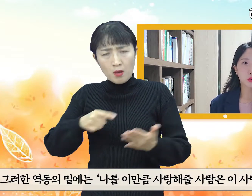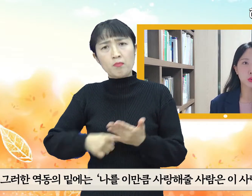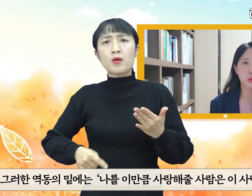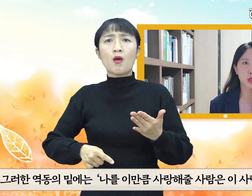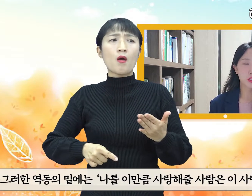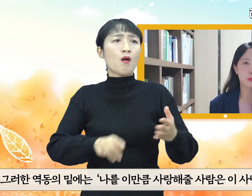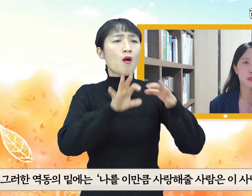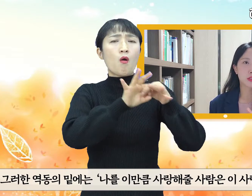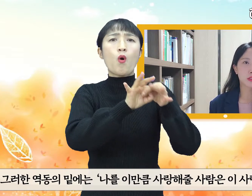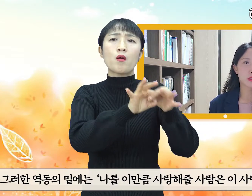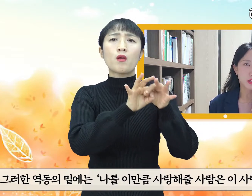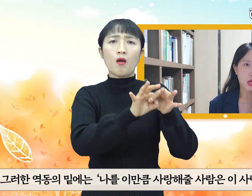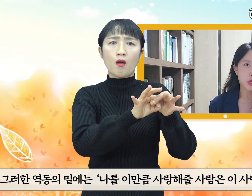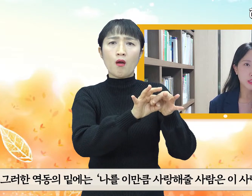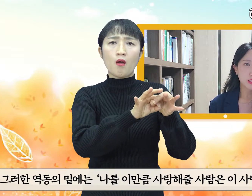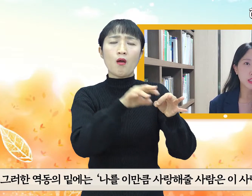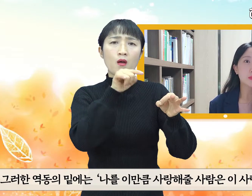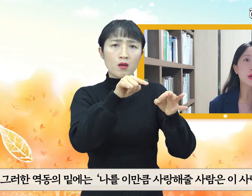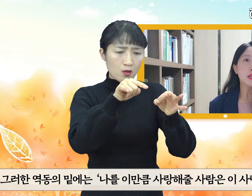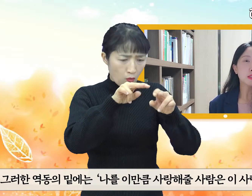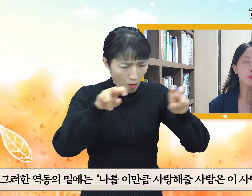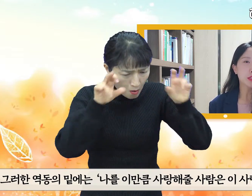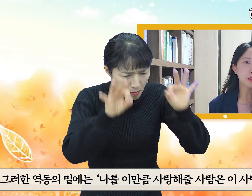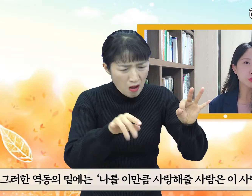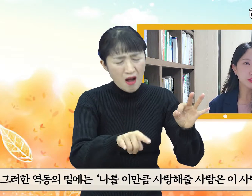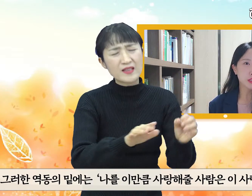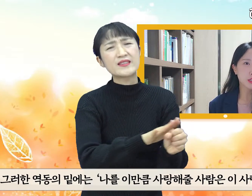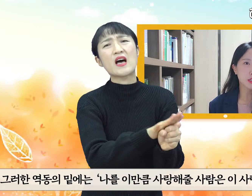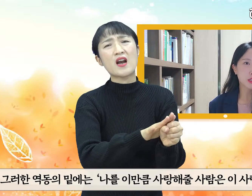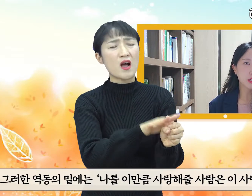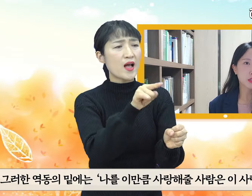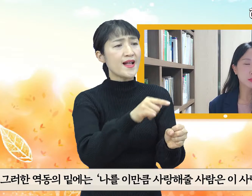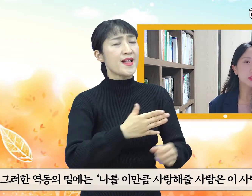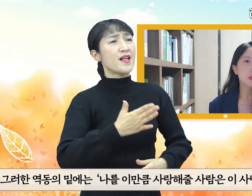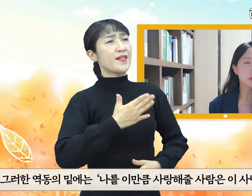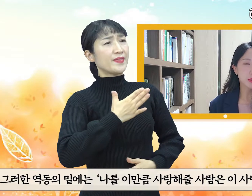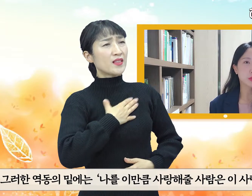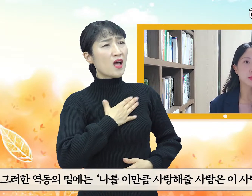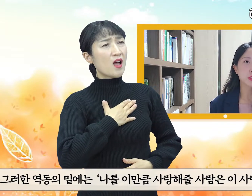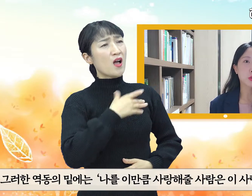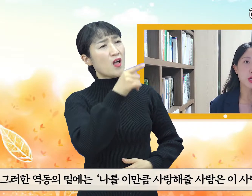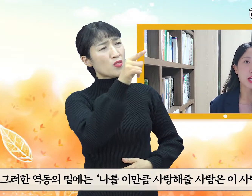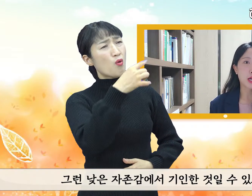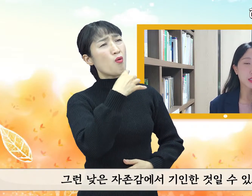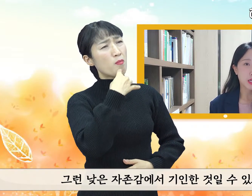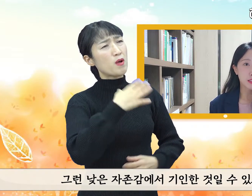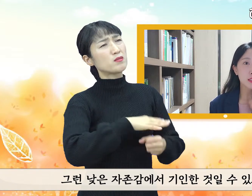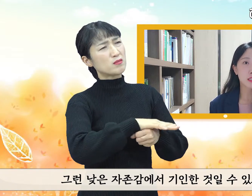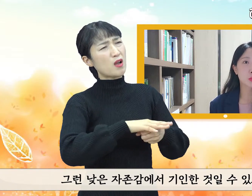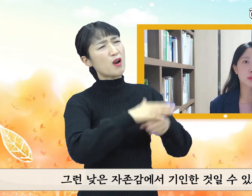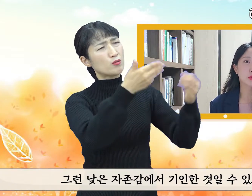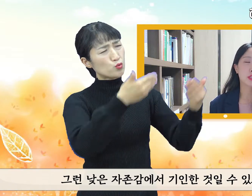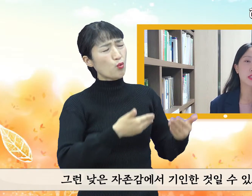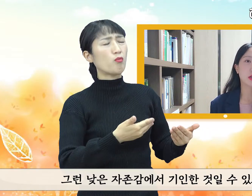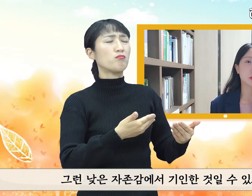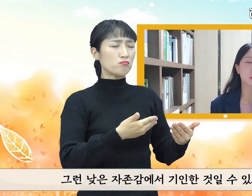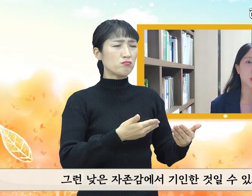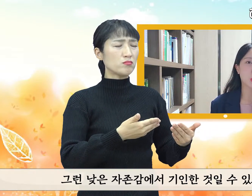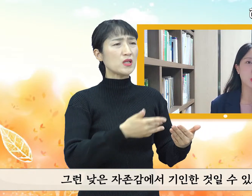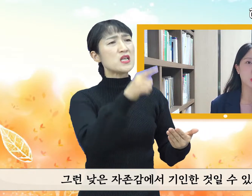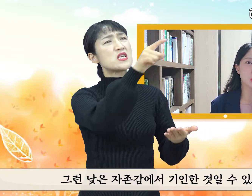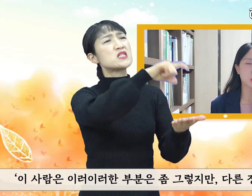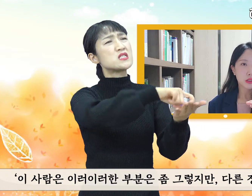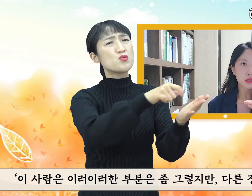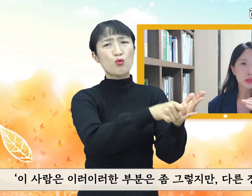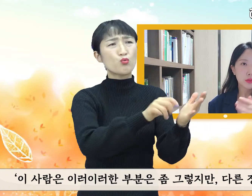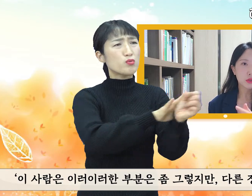그러한 역동의 이제 밑에는 나를 이만큼 사랑해줄 사람은 이 사람밖에 없을 거야. 그러니까 낮은 자존감에서 기인한 걸 수